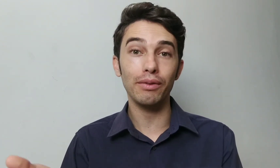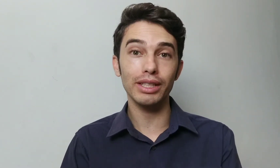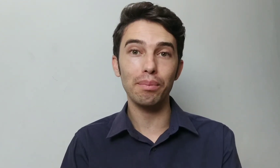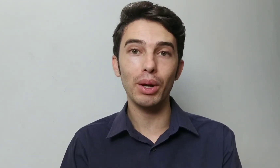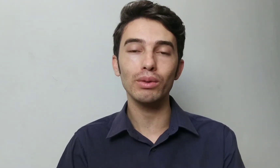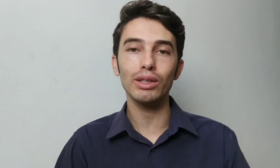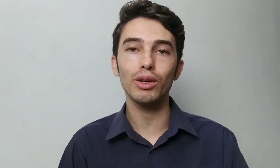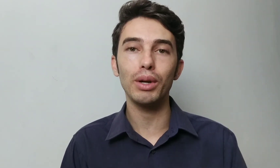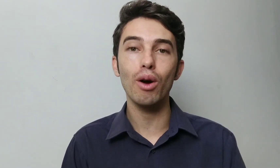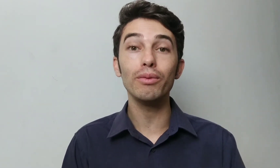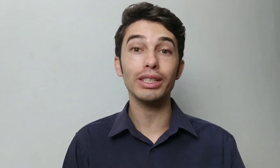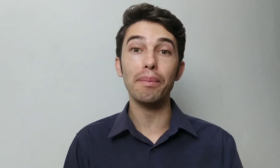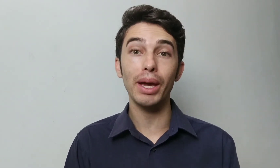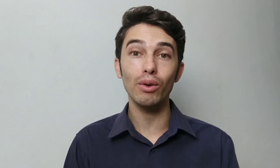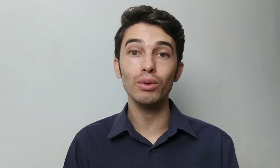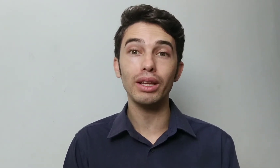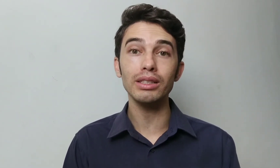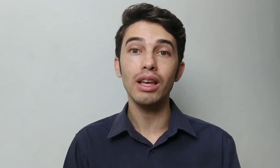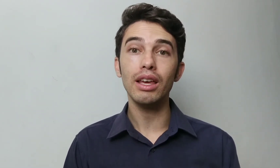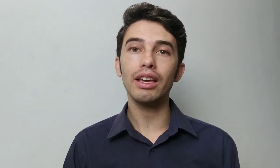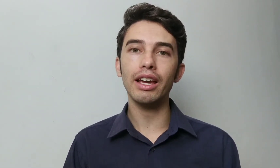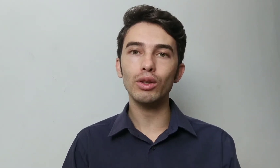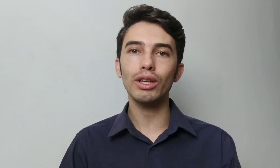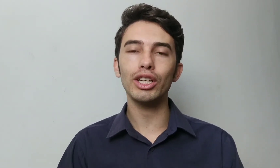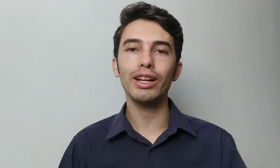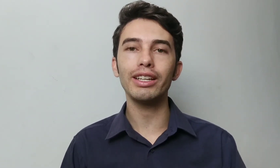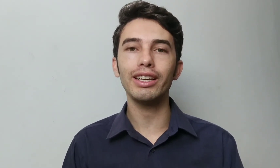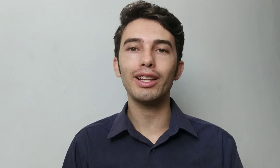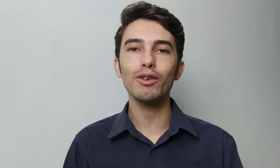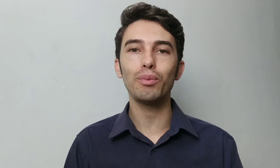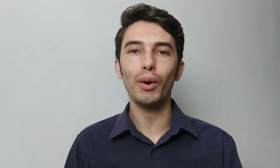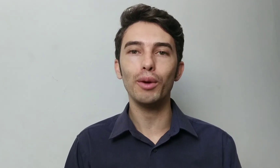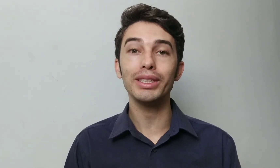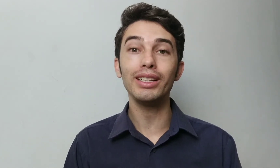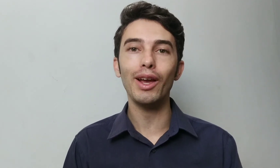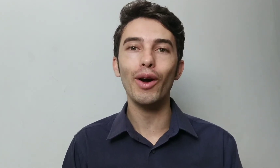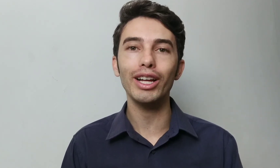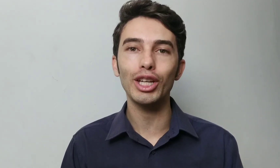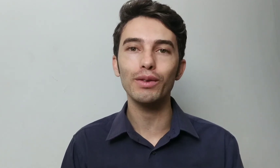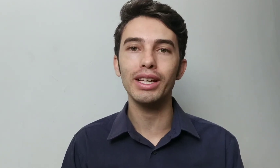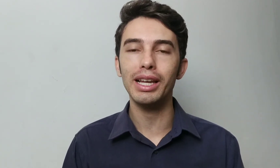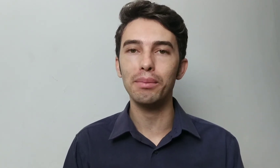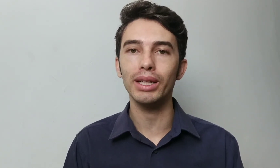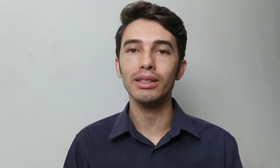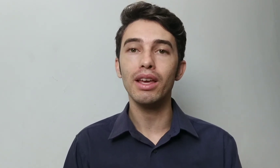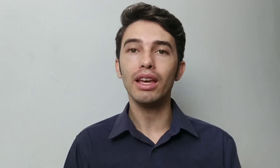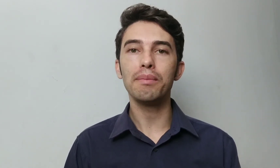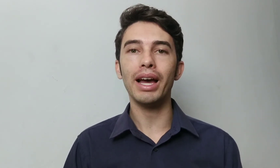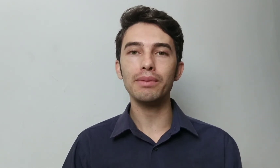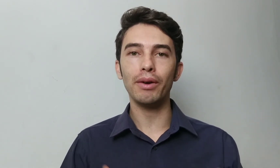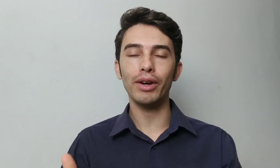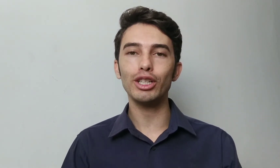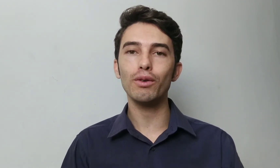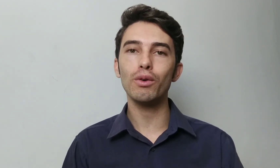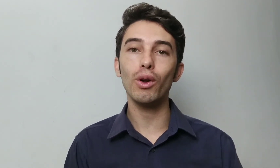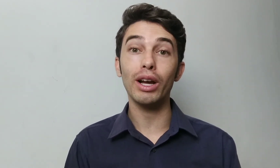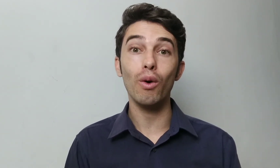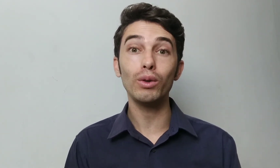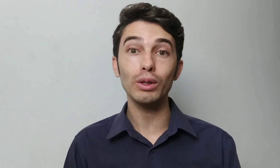fez a pergunta sobre como fazer perguntas, e aí eu estou deixando aqui então os pronomes interrogativos em Libras. Mais para frente eu vou colocar outros